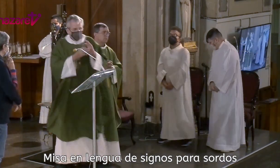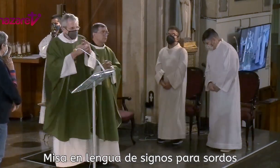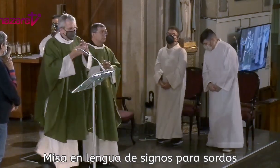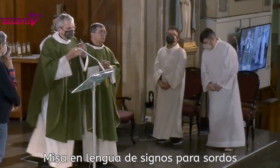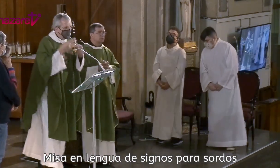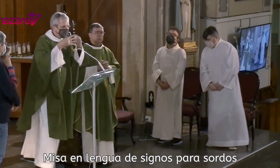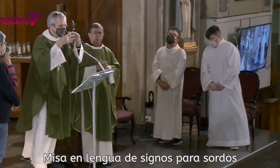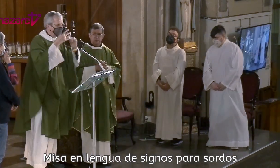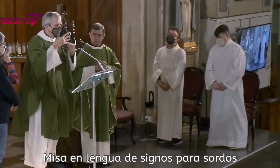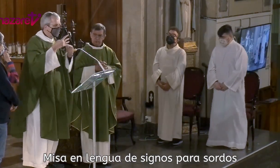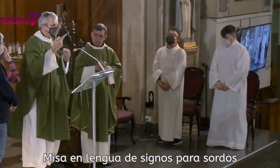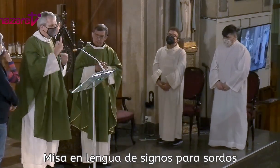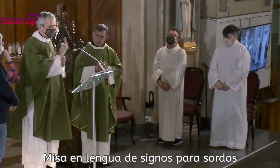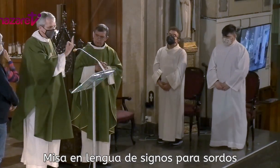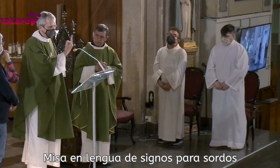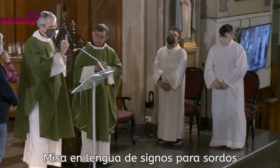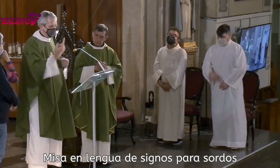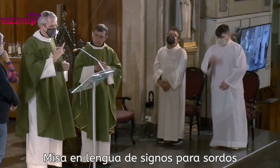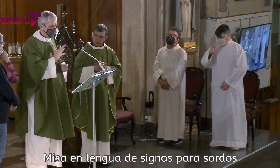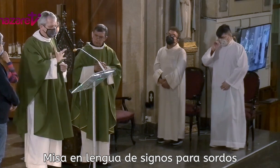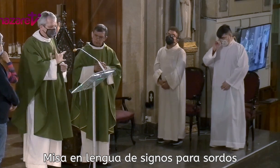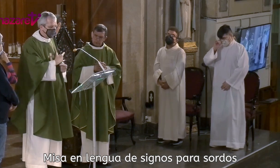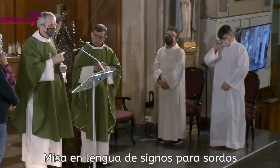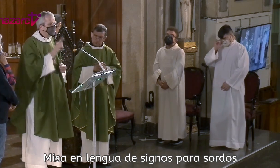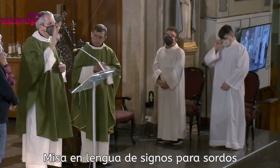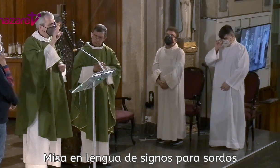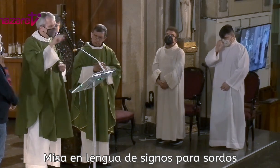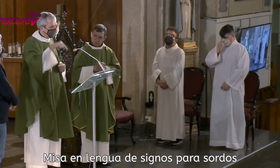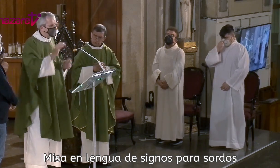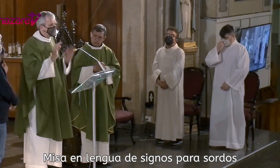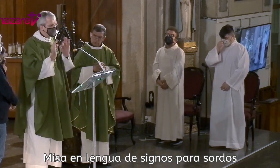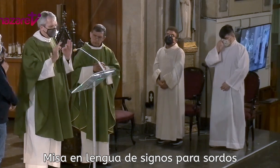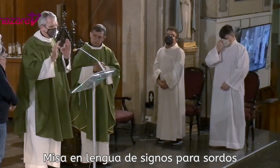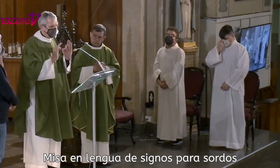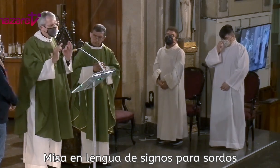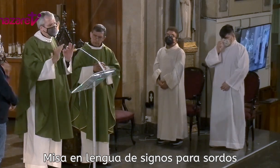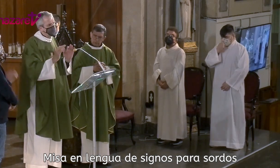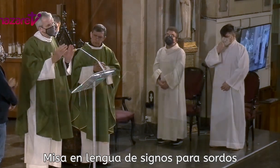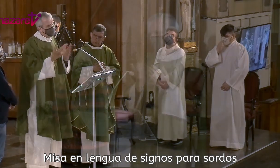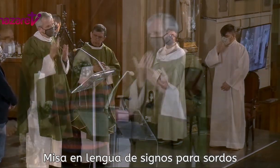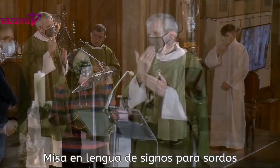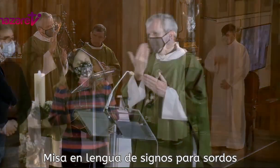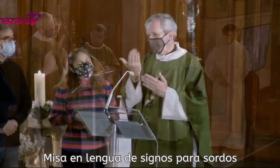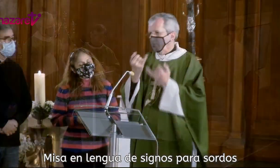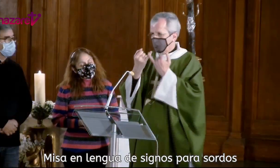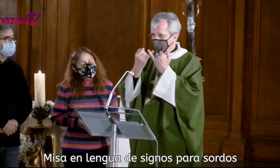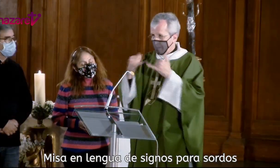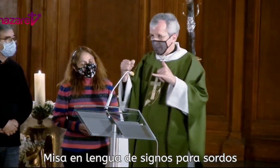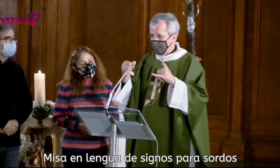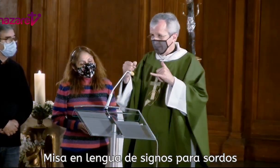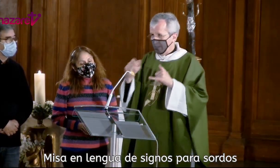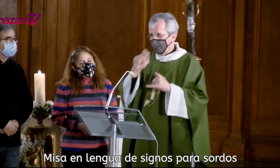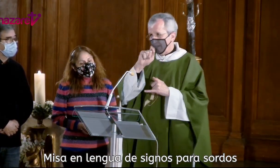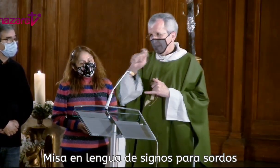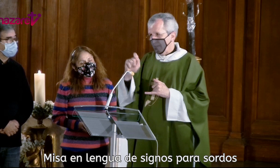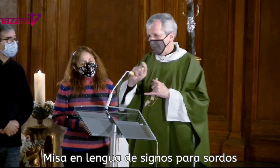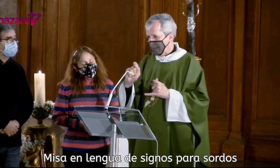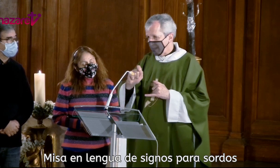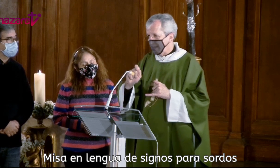Unimos a esas peticiones, las que cada uno llevamos en nuestro corazón, y también especialmente pedimos por la paz en Ucrania,